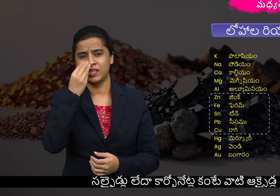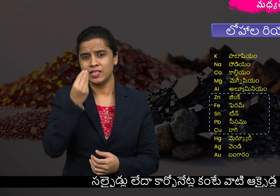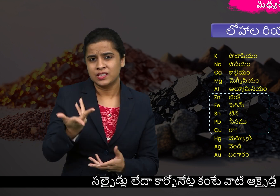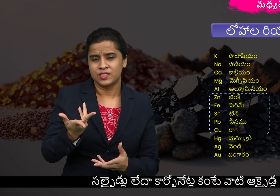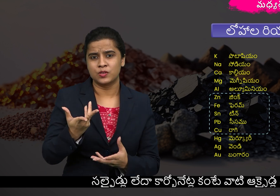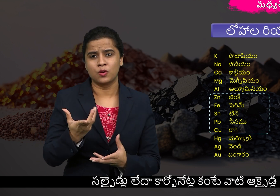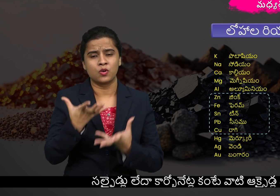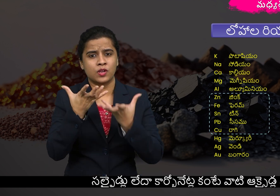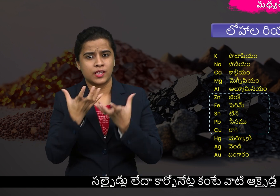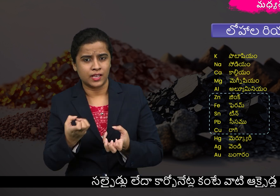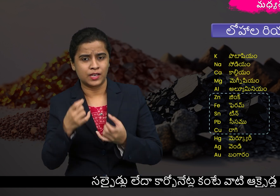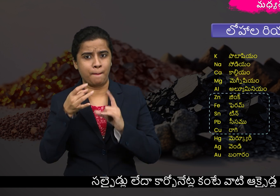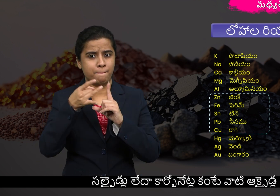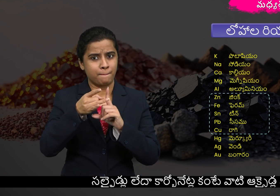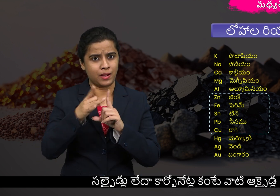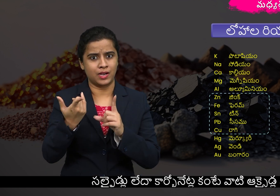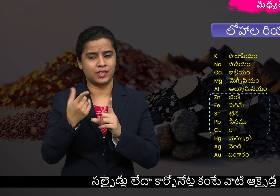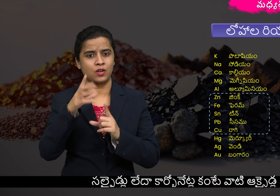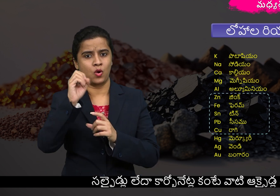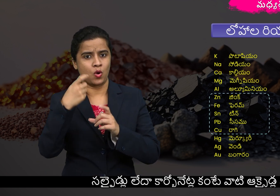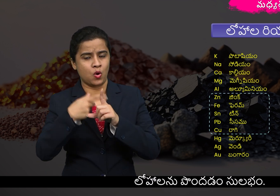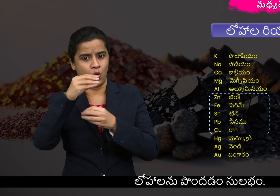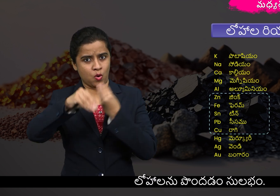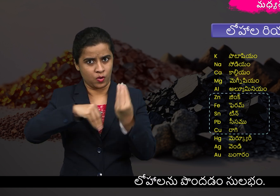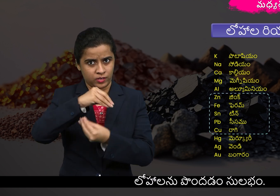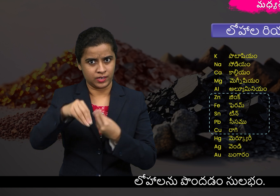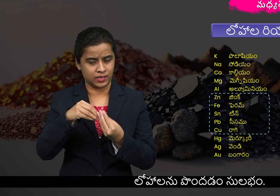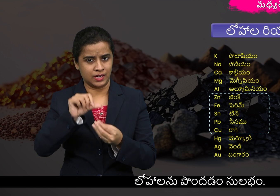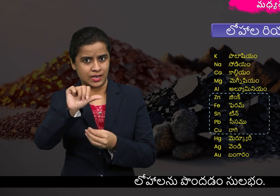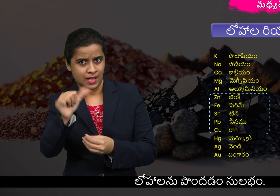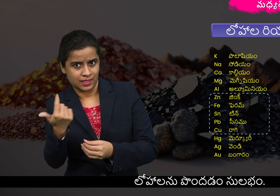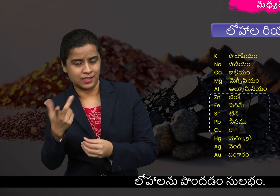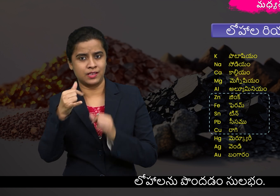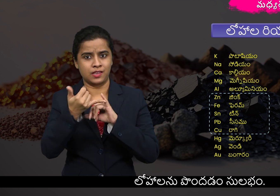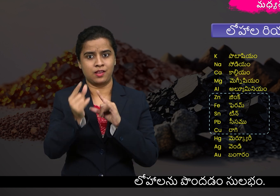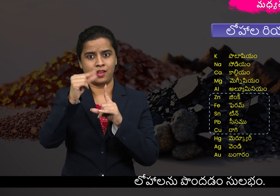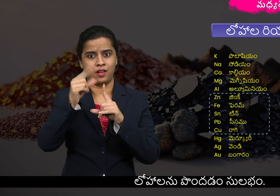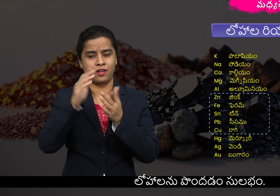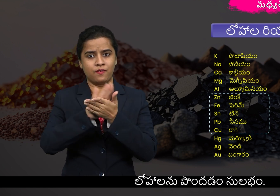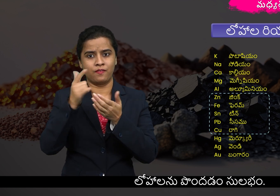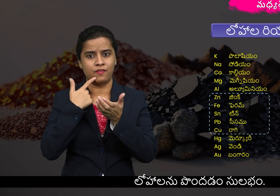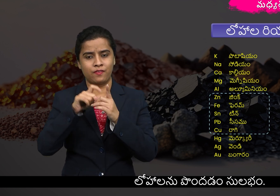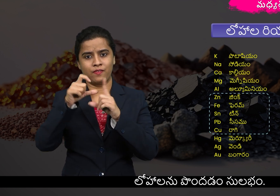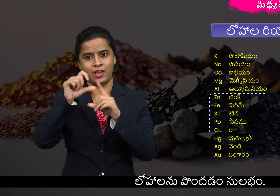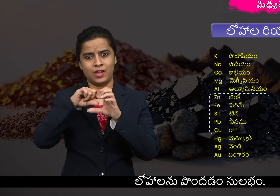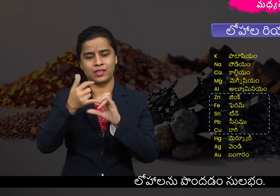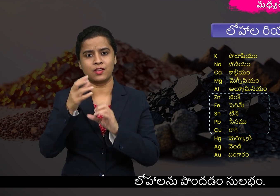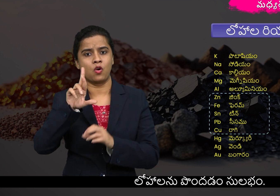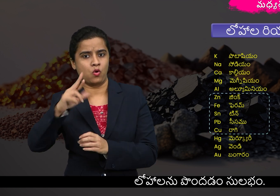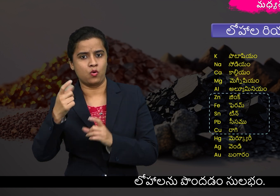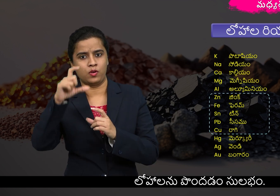సల్ఫైడ్లు లేదా కార్బొనేట్ల కంటే వాటి ఆక్సైడ్ల నుండి లోహాలను పొందడం సులభం.